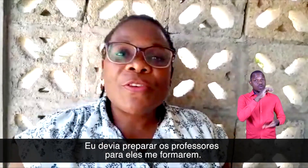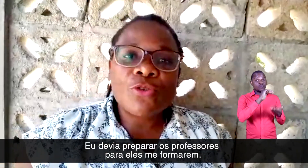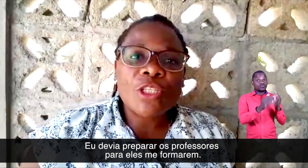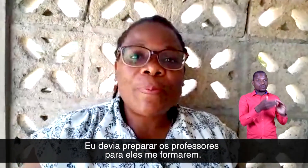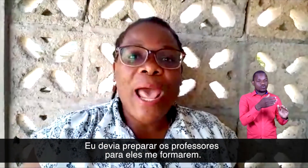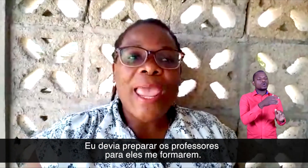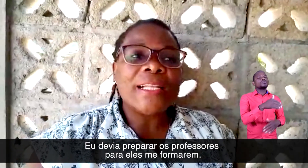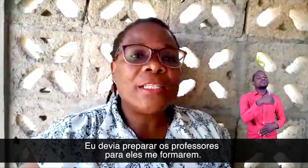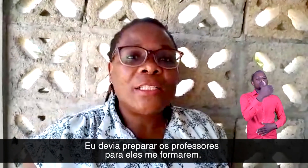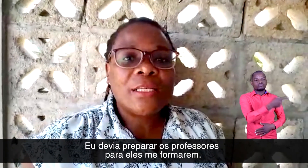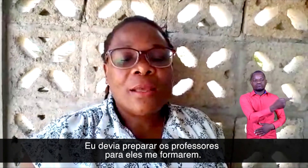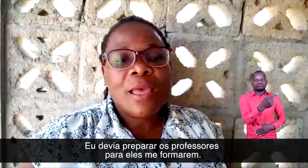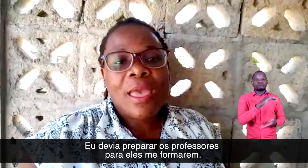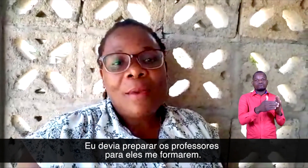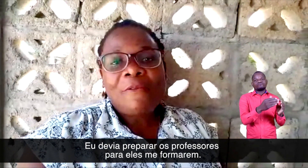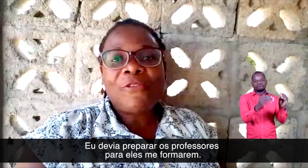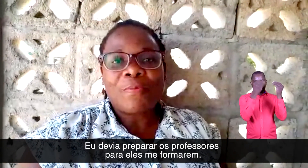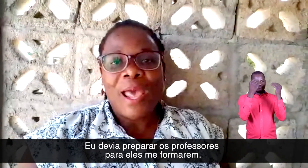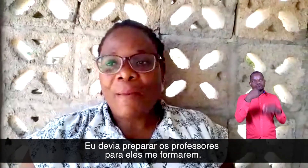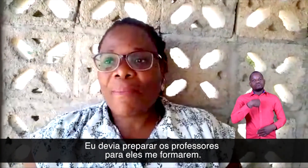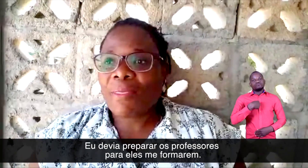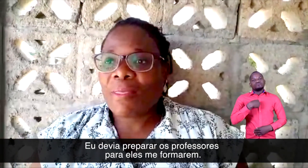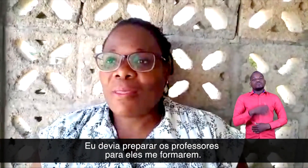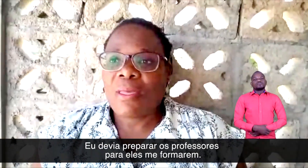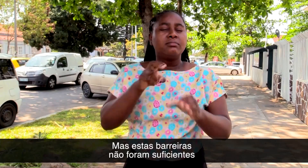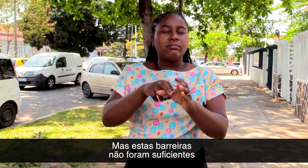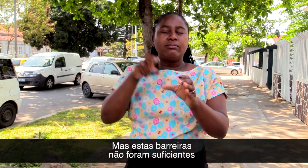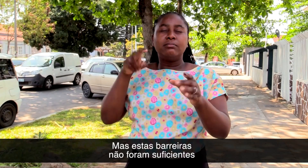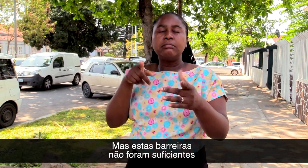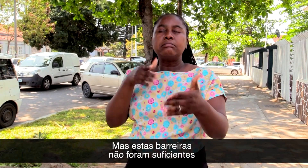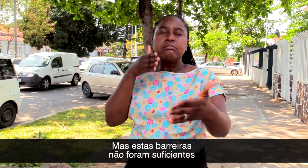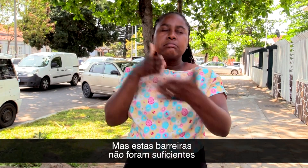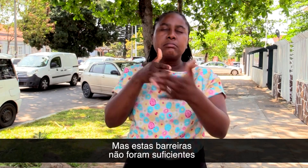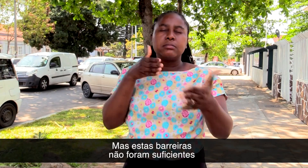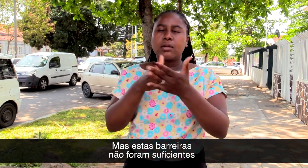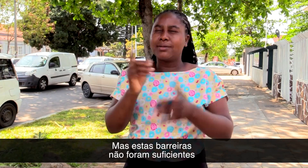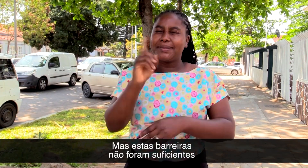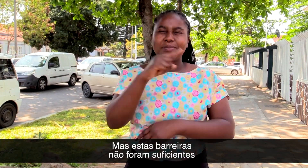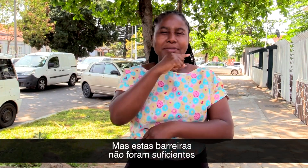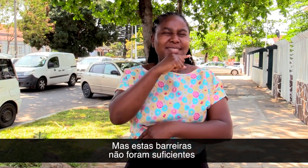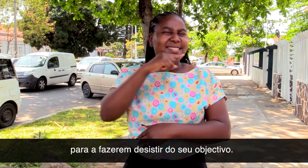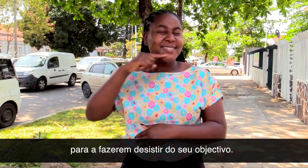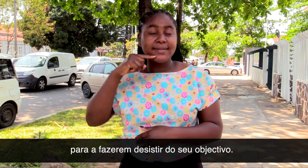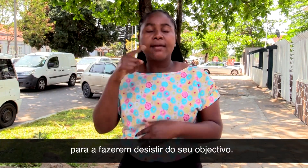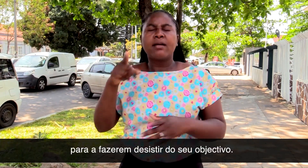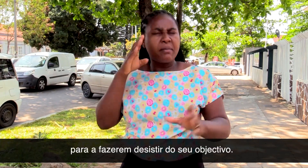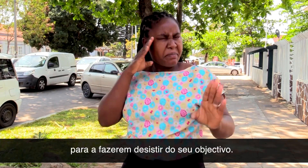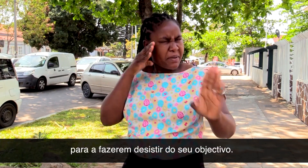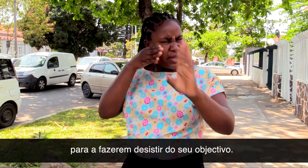professores para eles formarem. Mas estas barreiras não foram suficientes para a fazerem desistir do